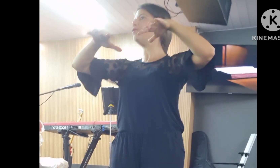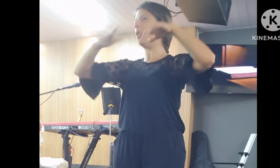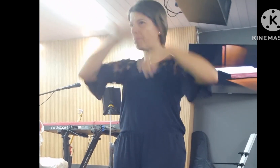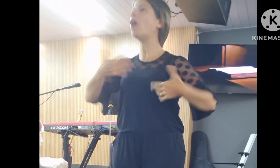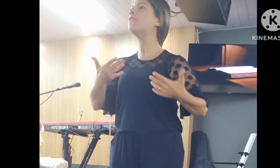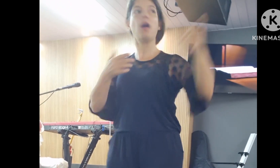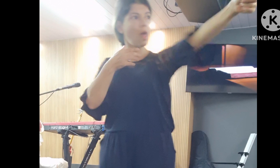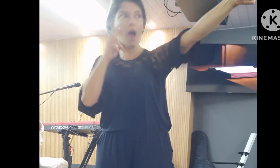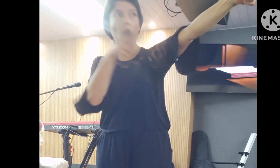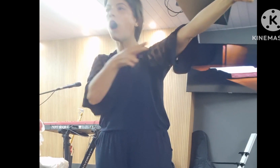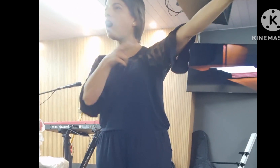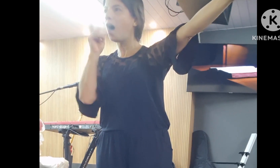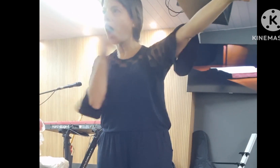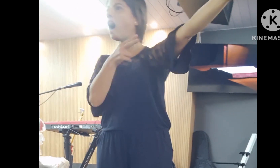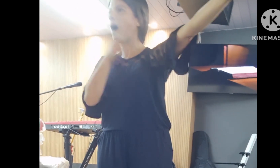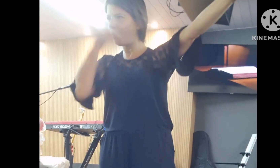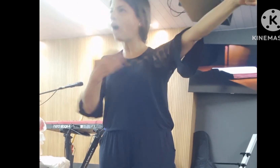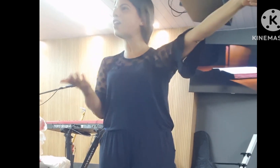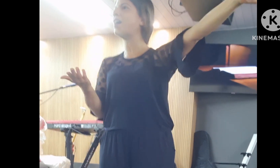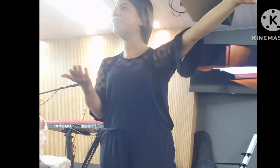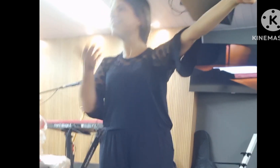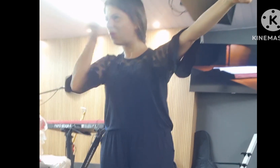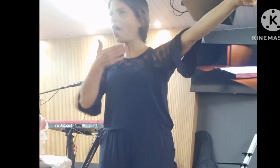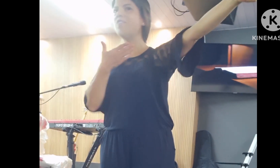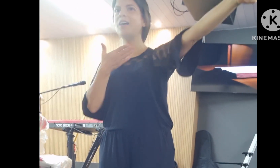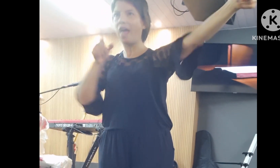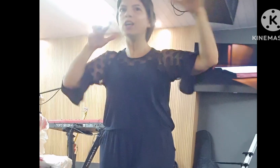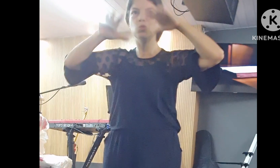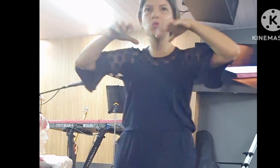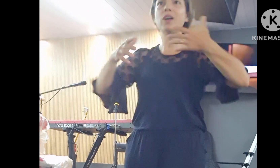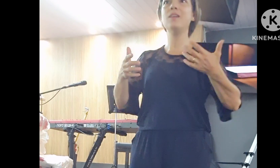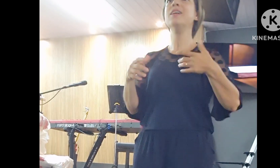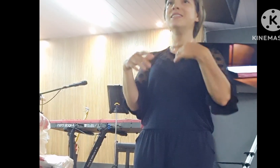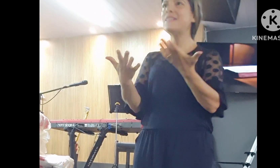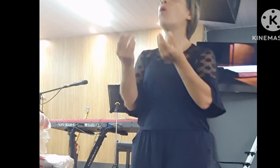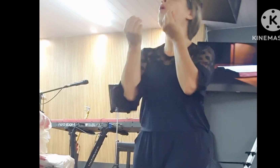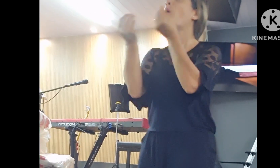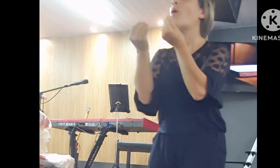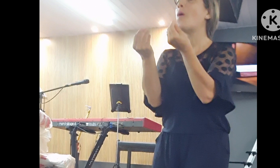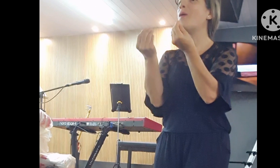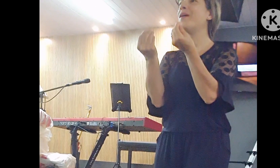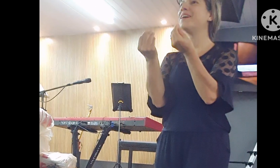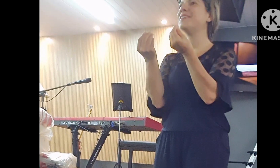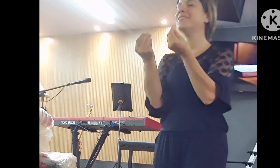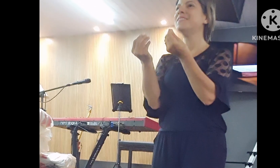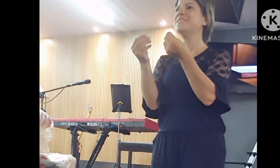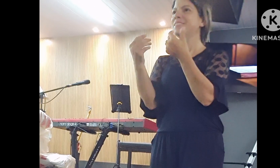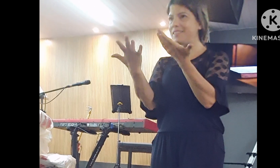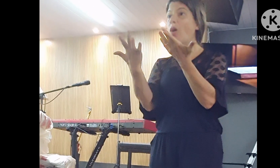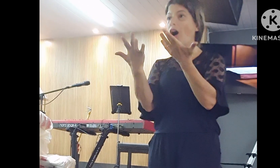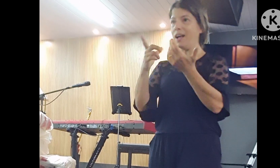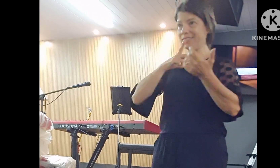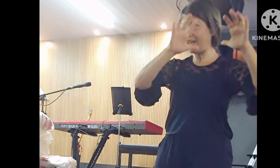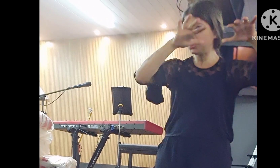Lembra? O profeta Elias lá na caverna, sobrou só eu. Deus falou para ele assim, para de se fazer de vítima.